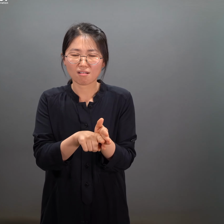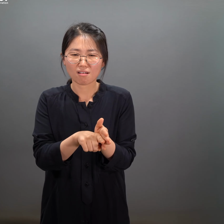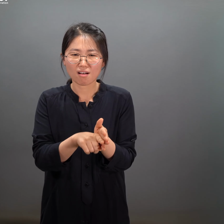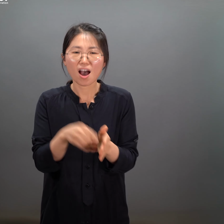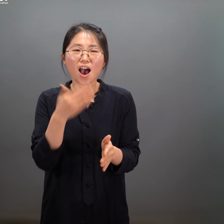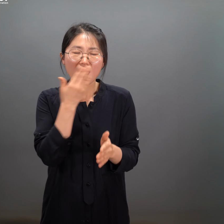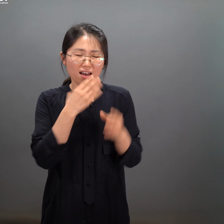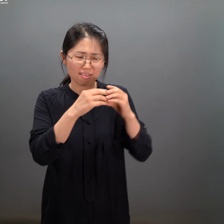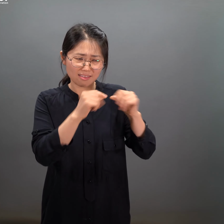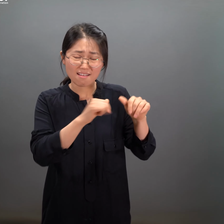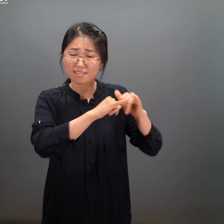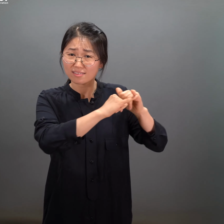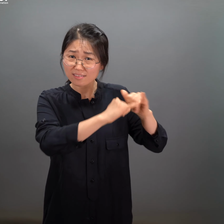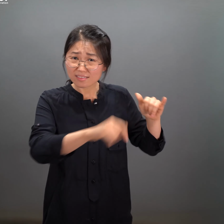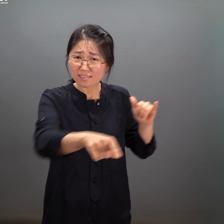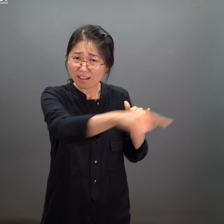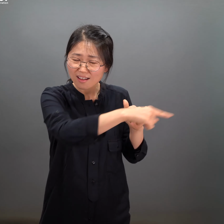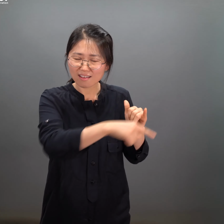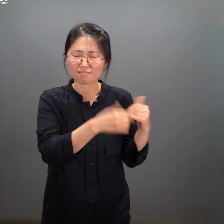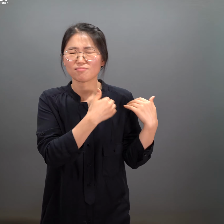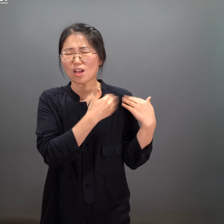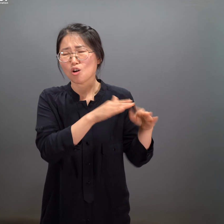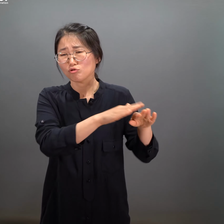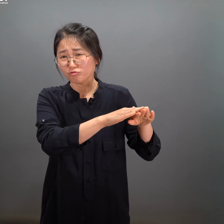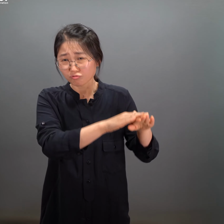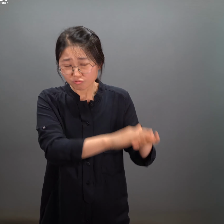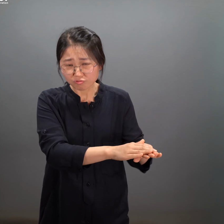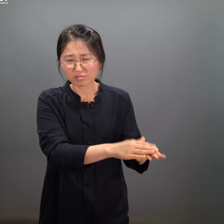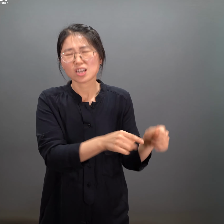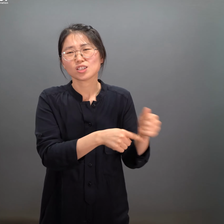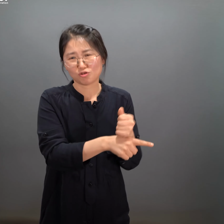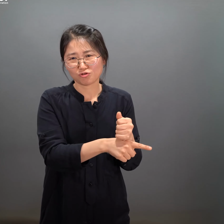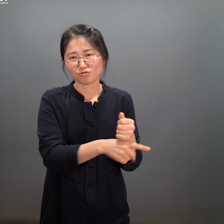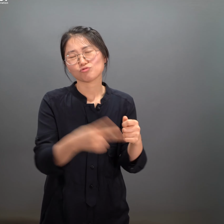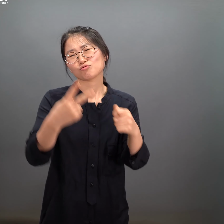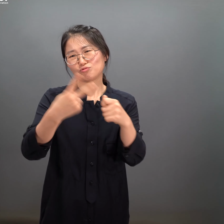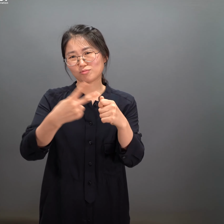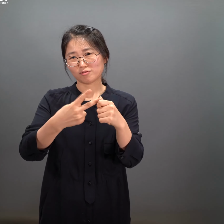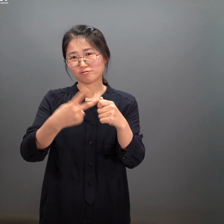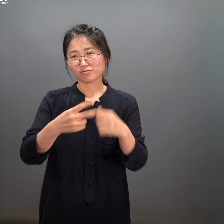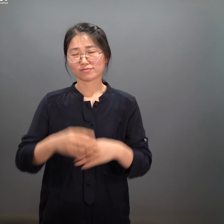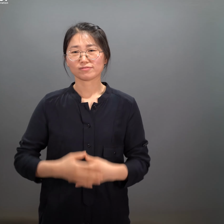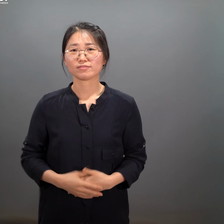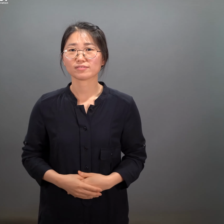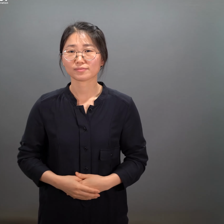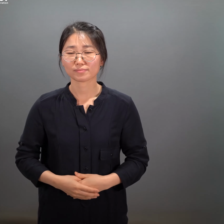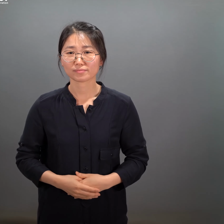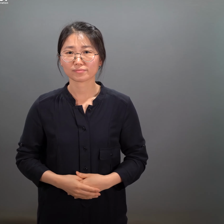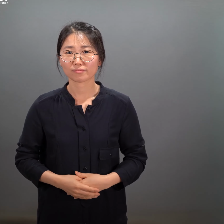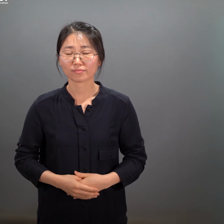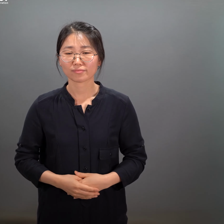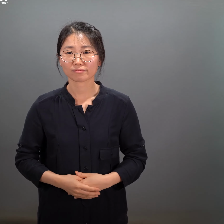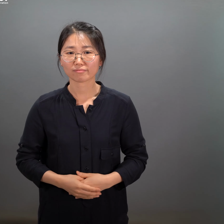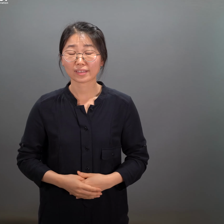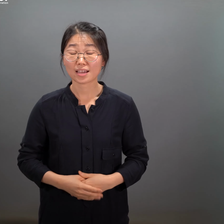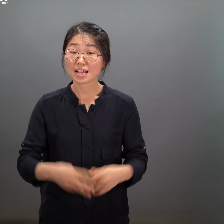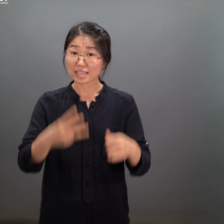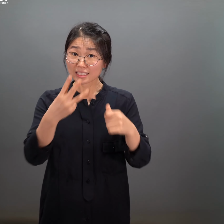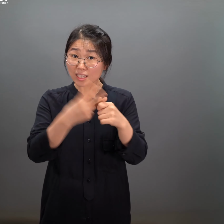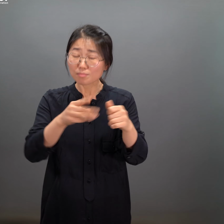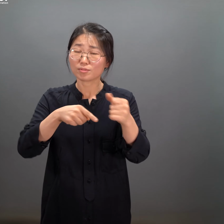땅에 가나안 사람들을 남겨두신 두 번째 이유입니다. 그러면 세 번째 이유는